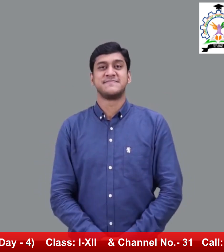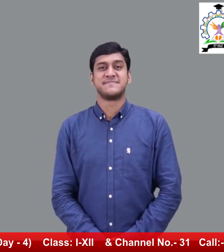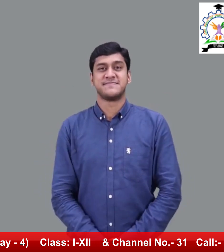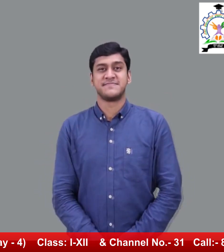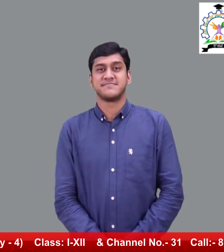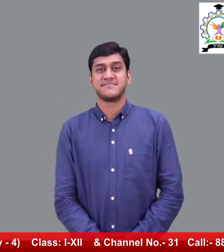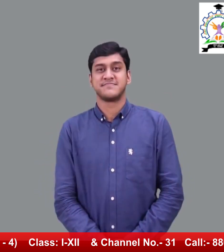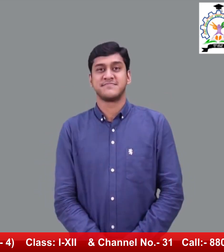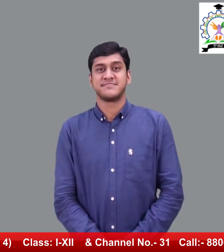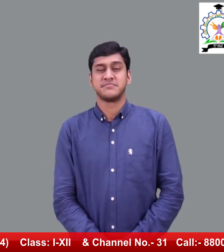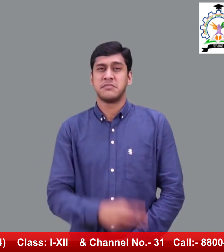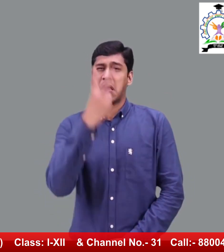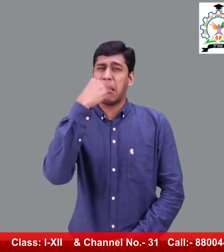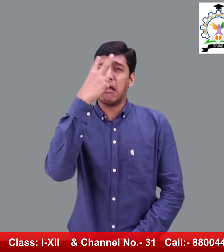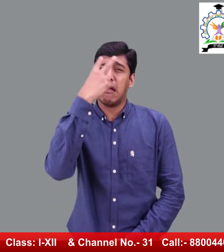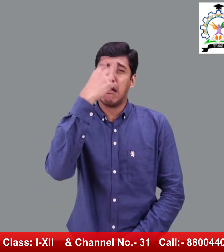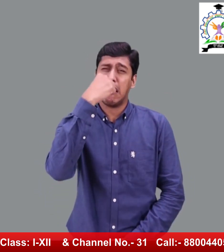खत्म करना,